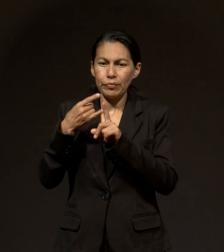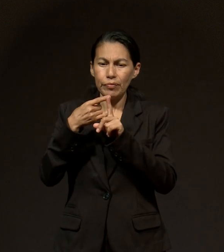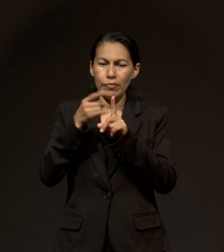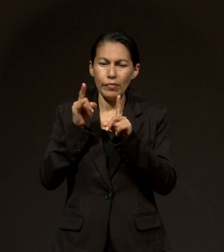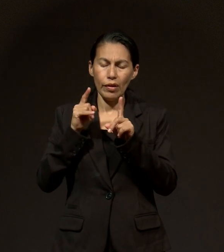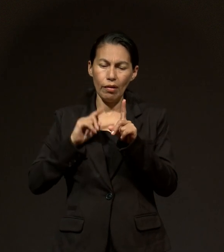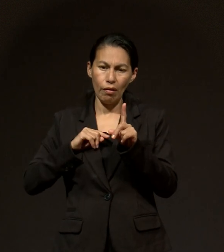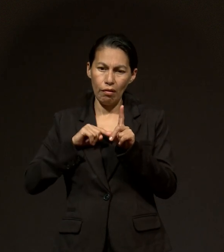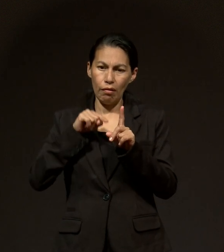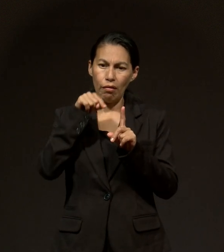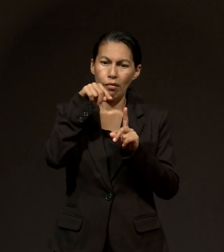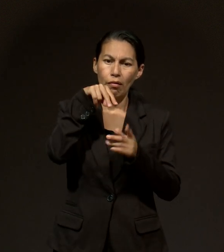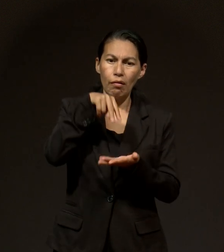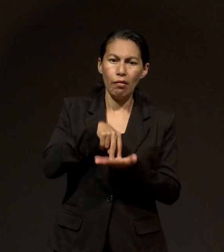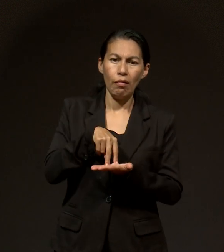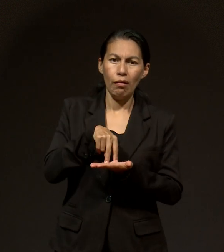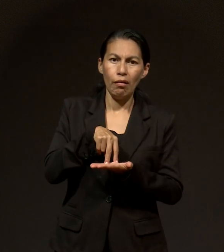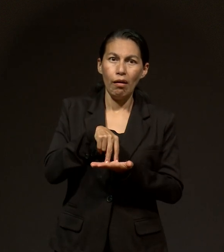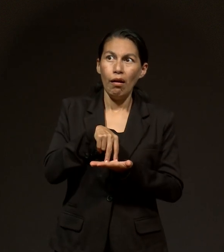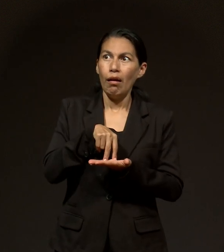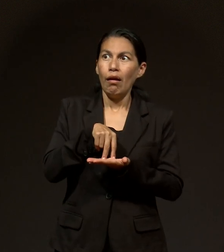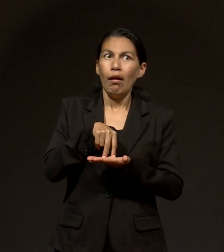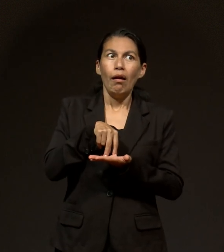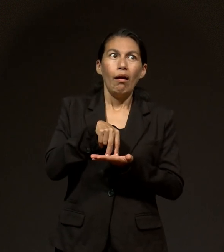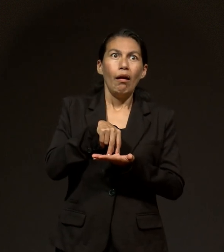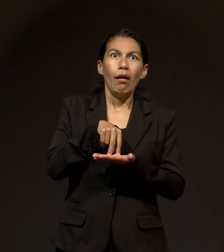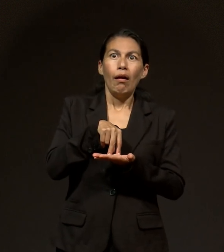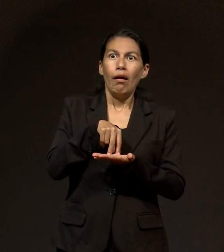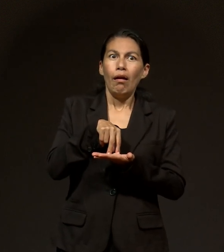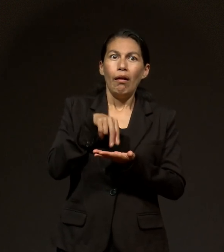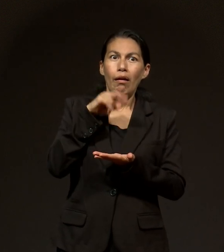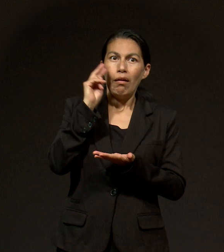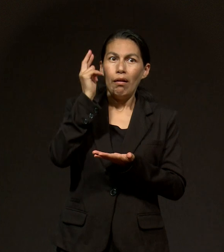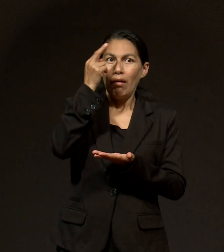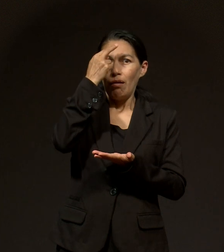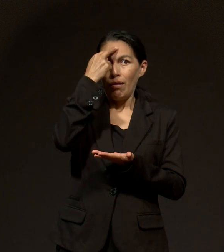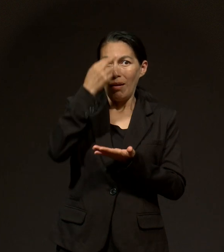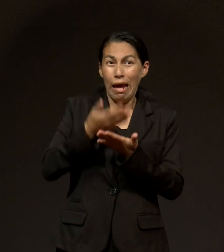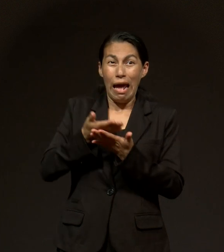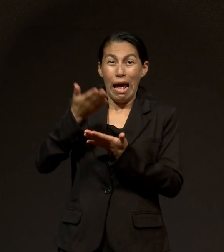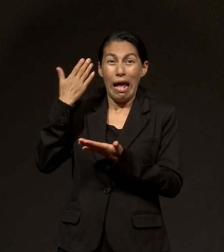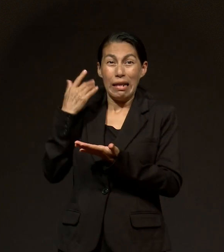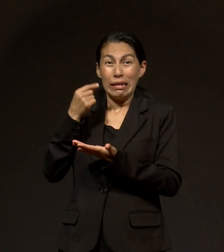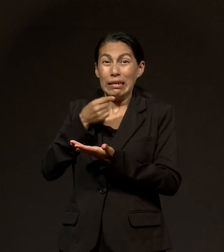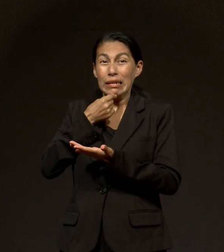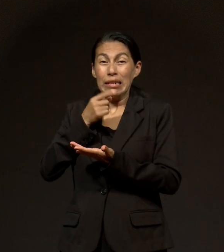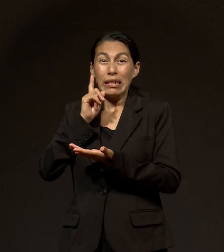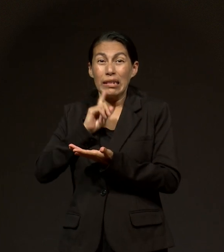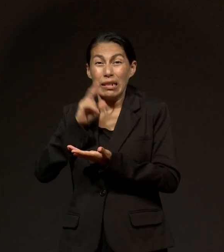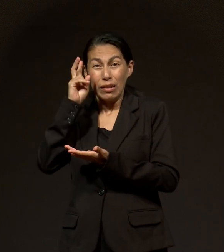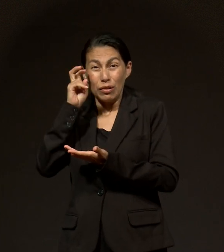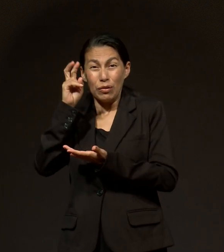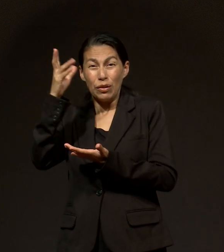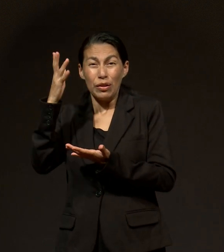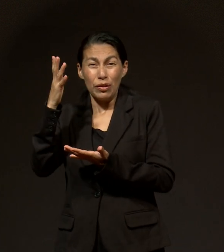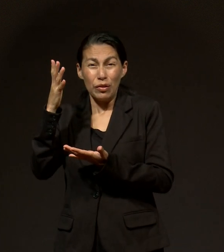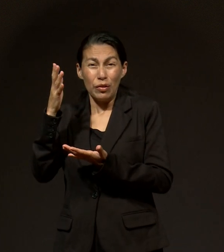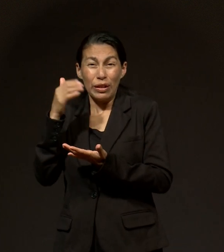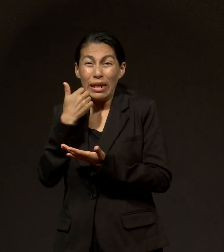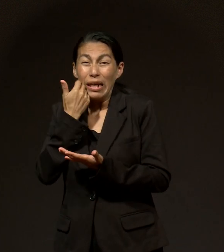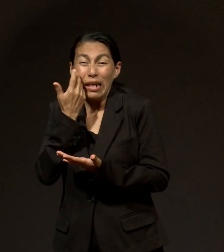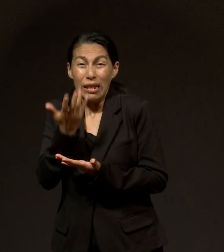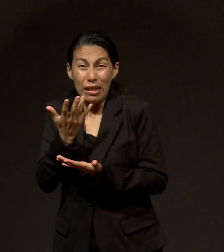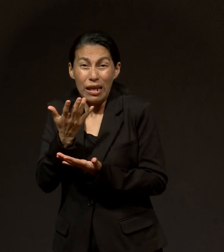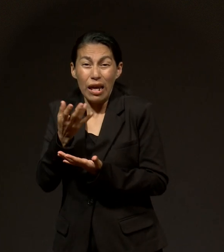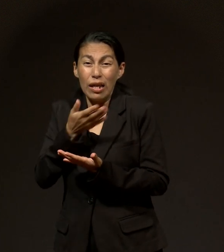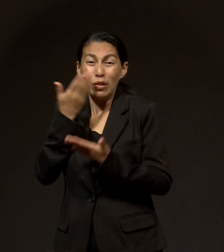instante en que yo puse un pie, yo me acordé de la niña del pasado y dije, estás cumpliendo un sueño. Y sí,